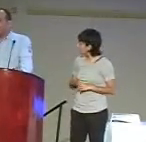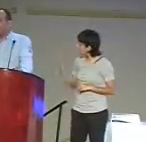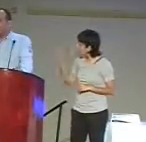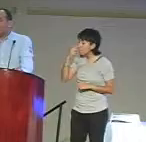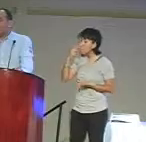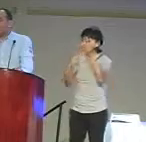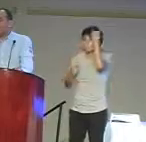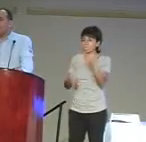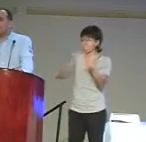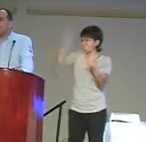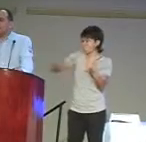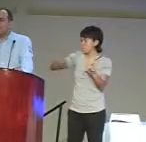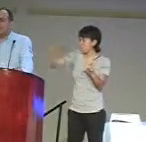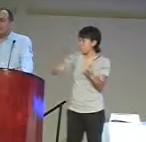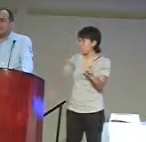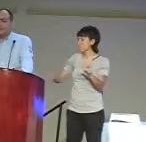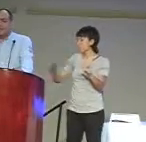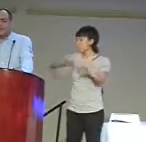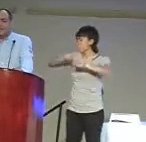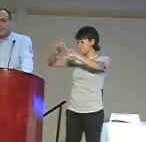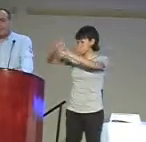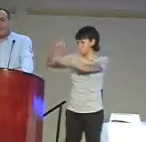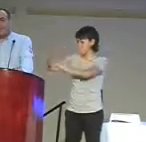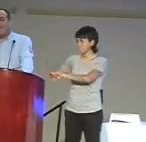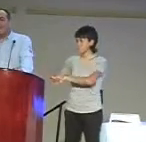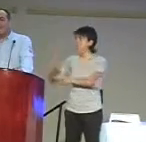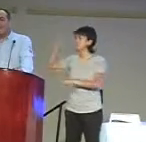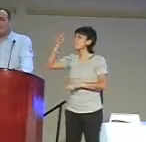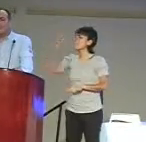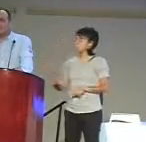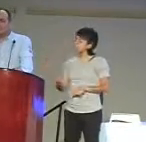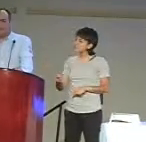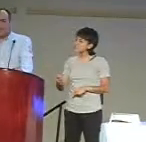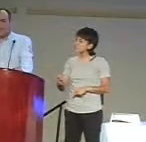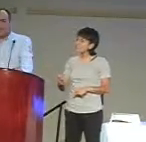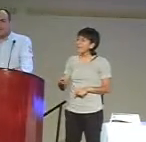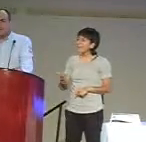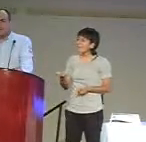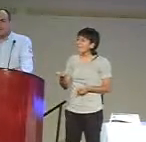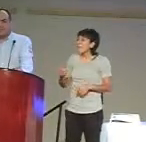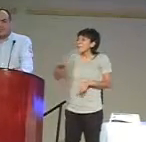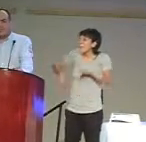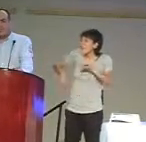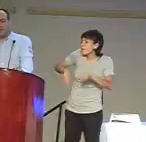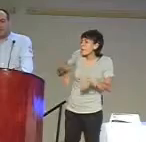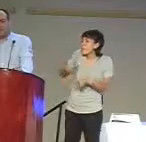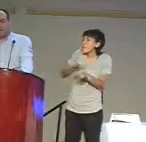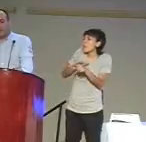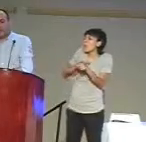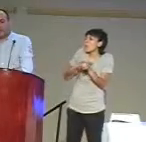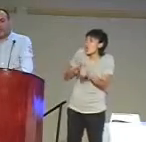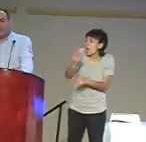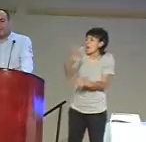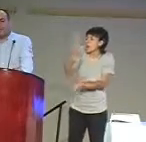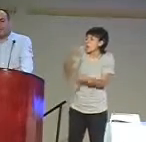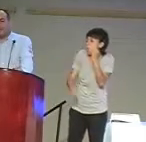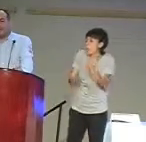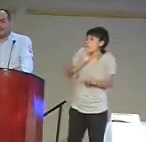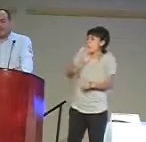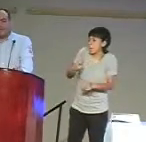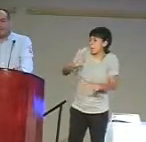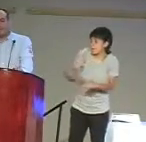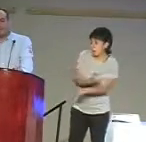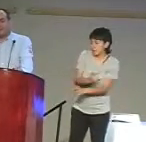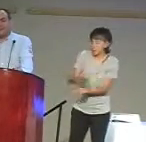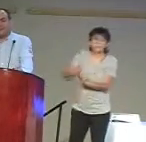esas clasificaciones mucho dependen del resultado final. Esto es, en una